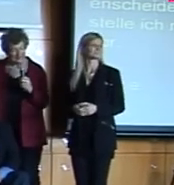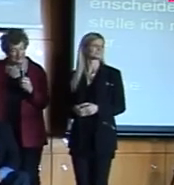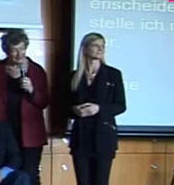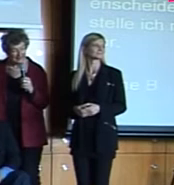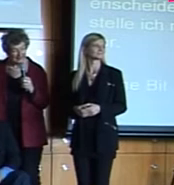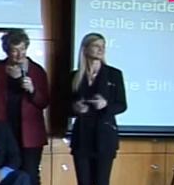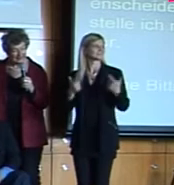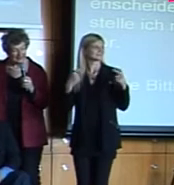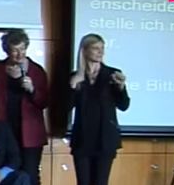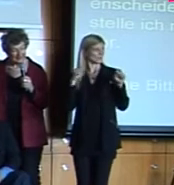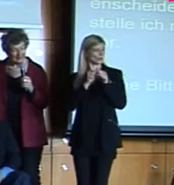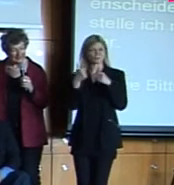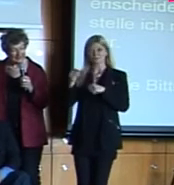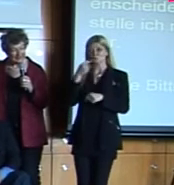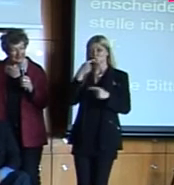Bitte?